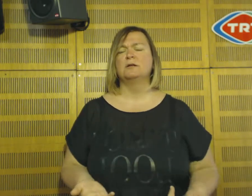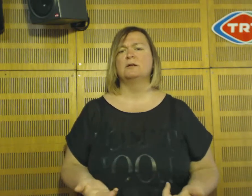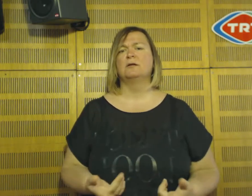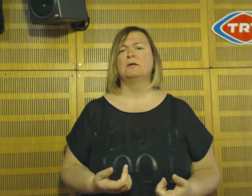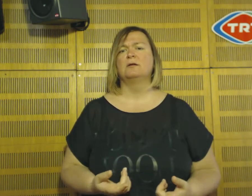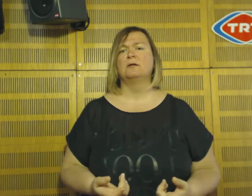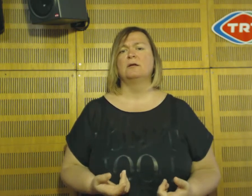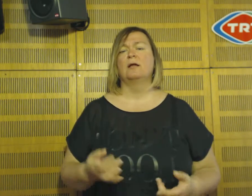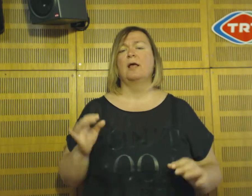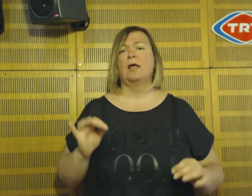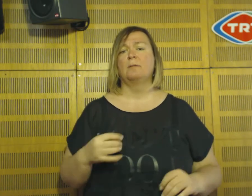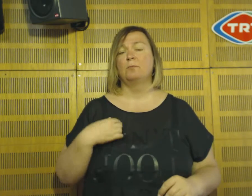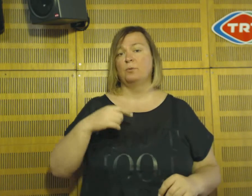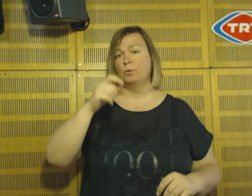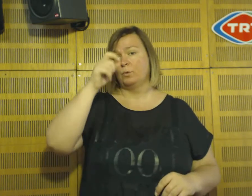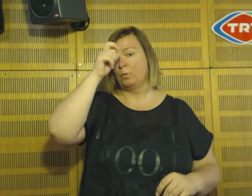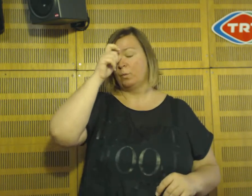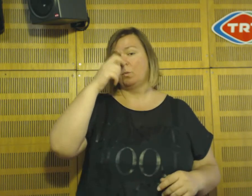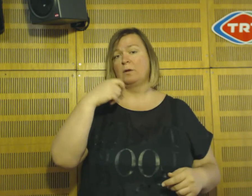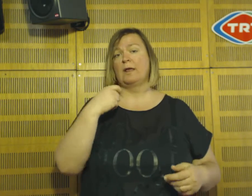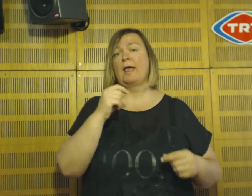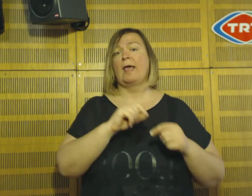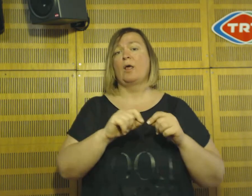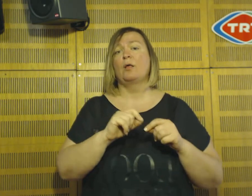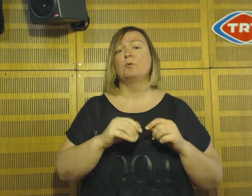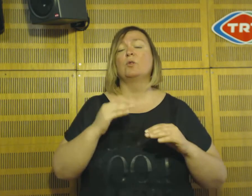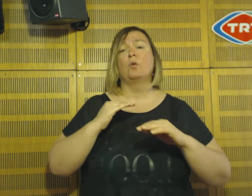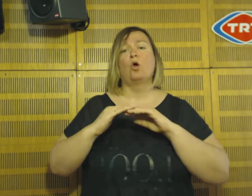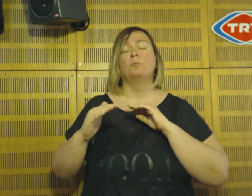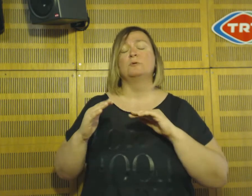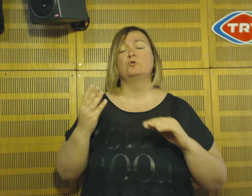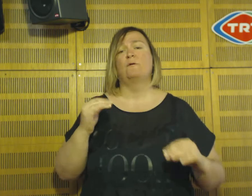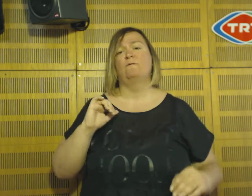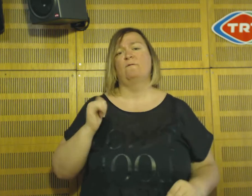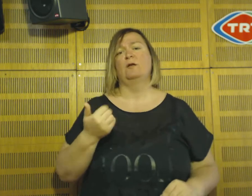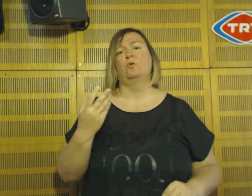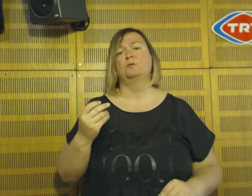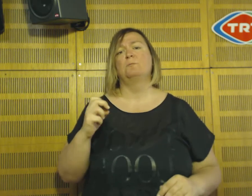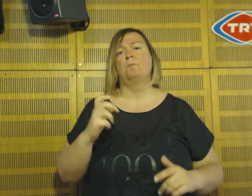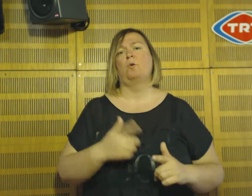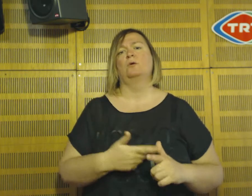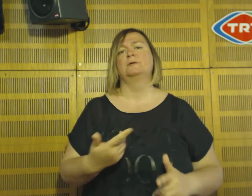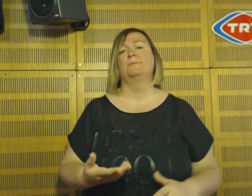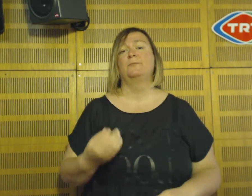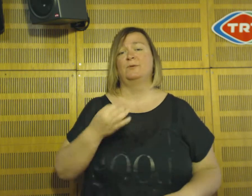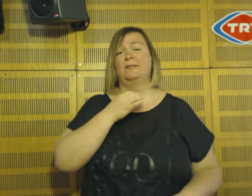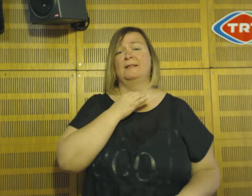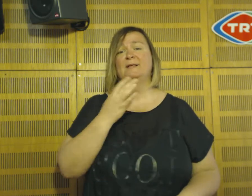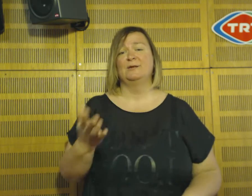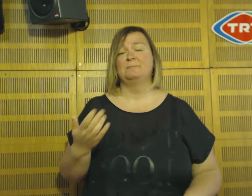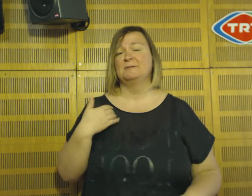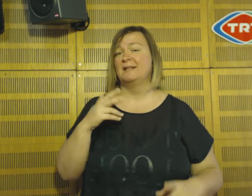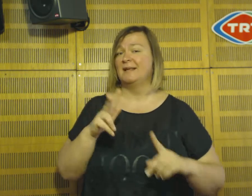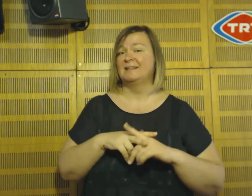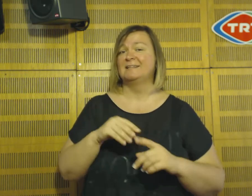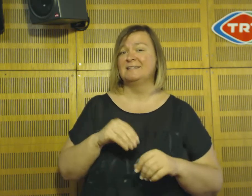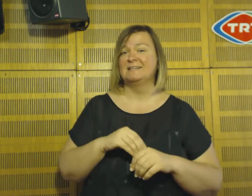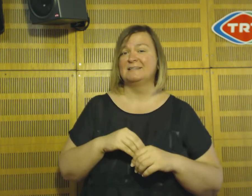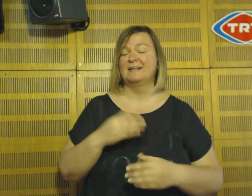çok hem ülke ekonomisine hem de toplumsal hayata çok faydalı olacak bir proje. Teşekkürler ediyoruz bize katıldığınız için, aktardığınız için